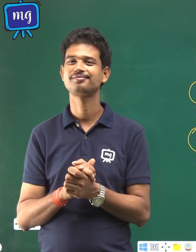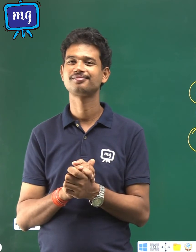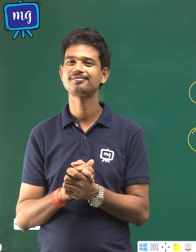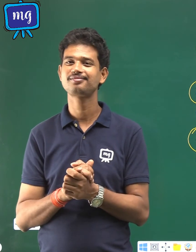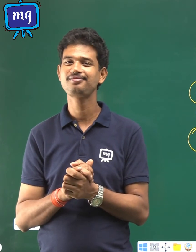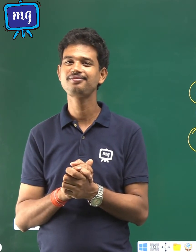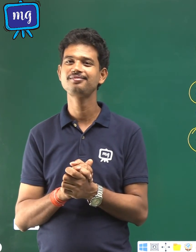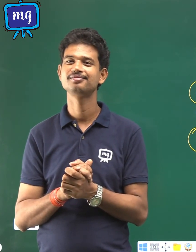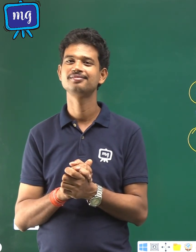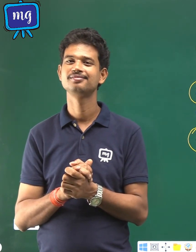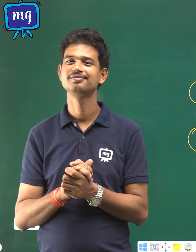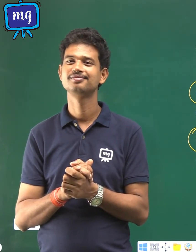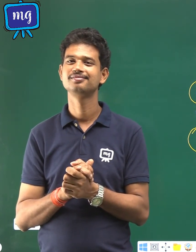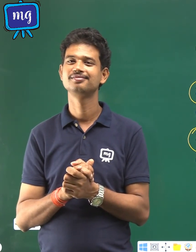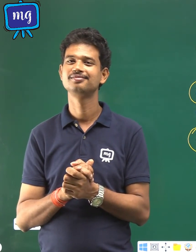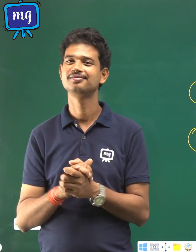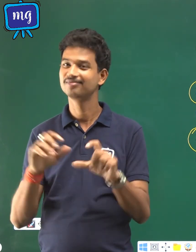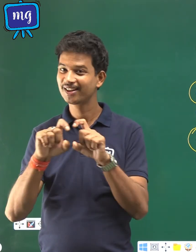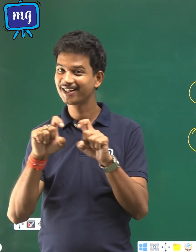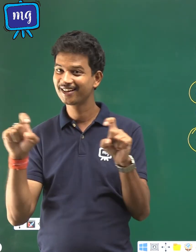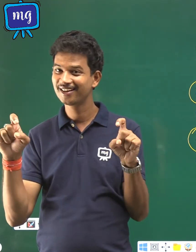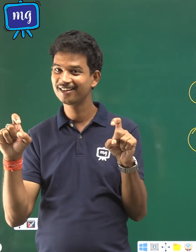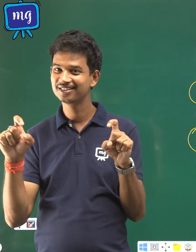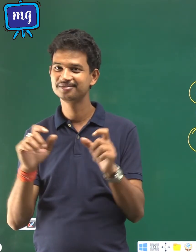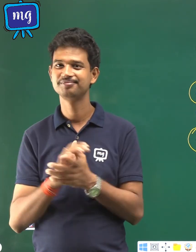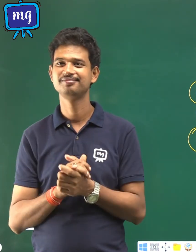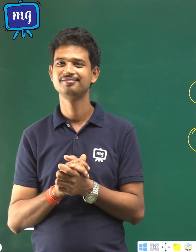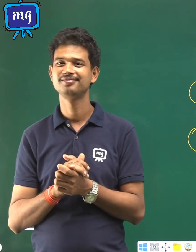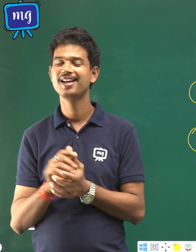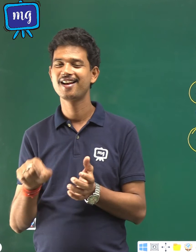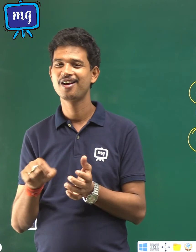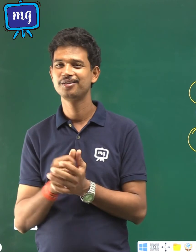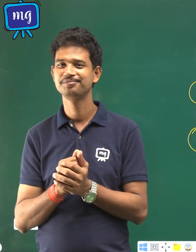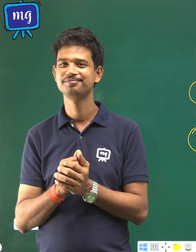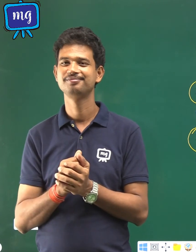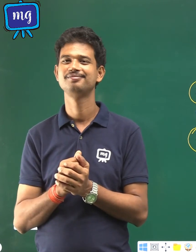सर्कल बनाया। क्लियर? नाउ